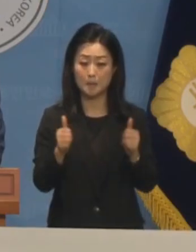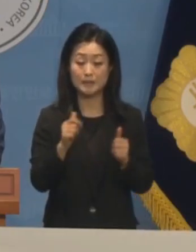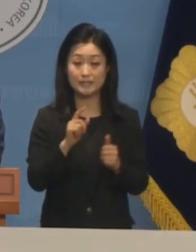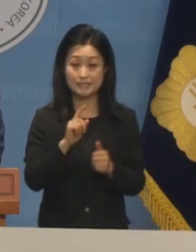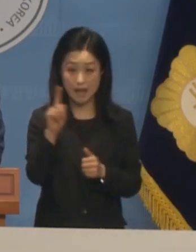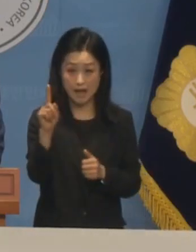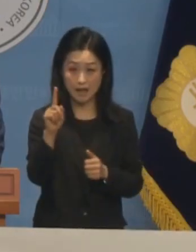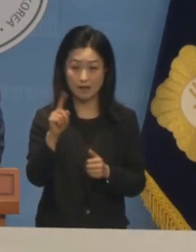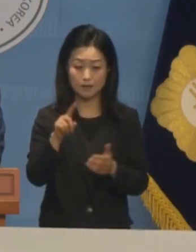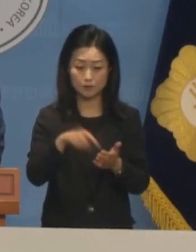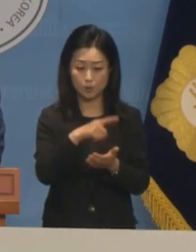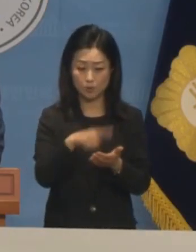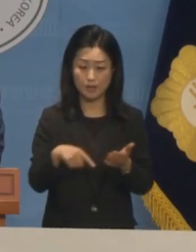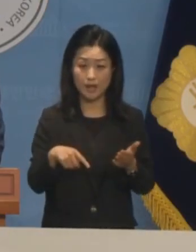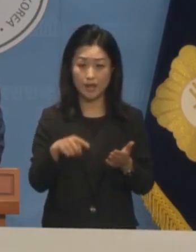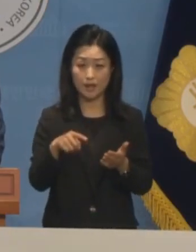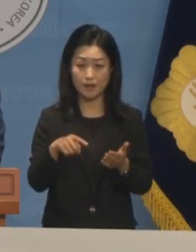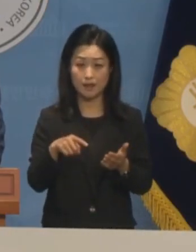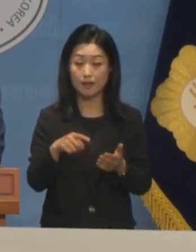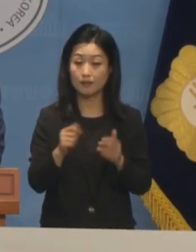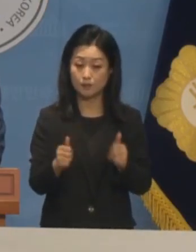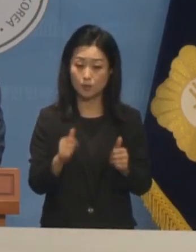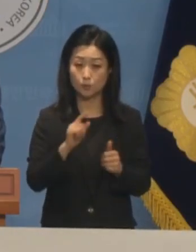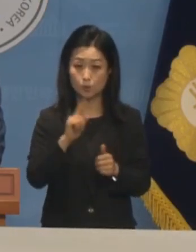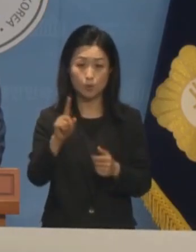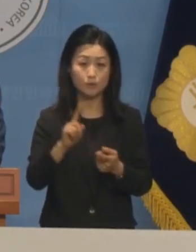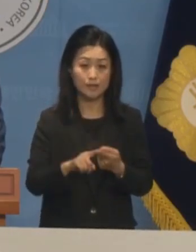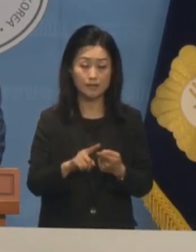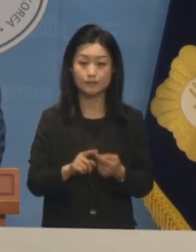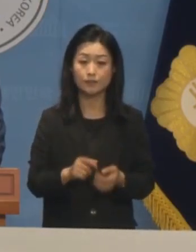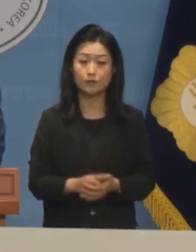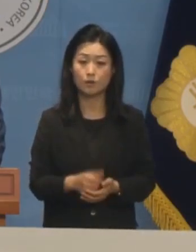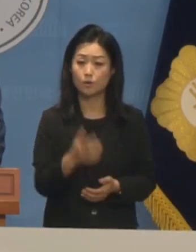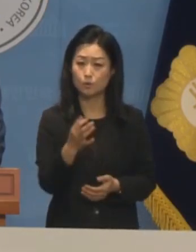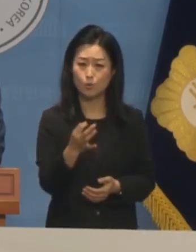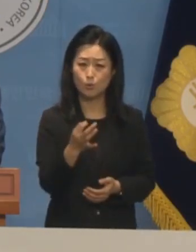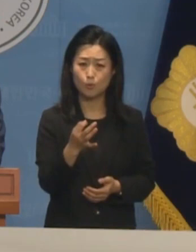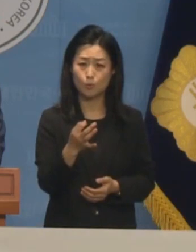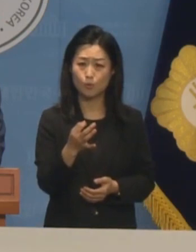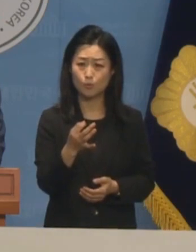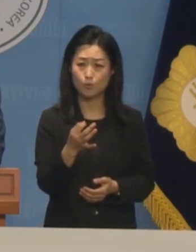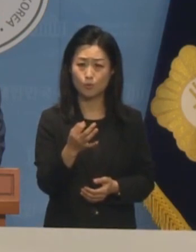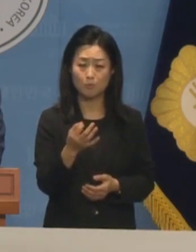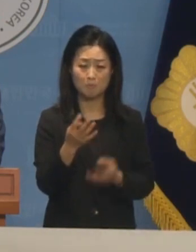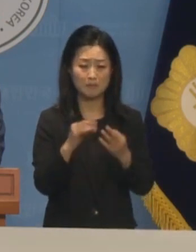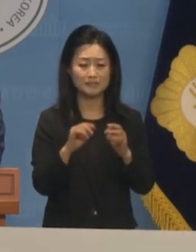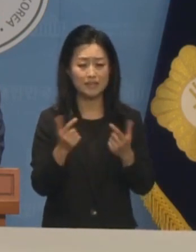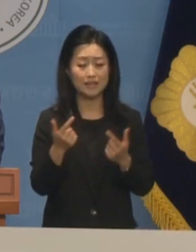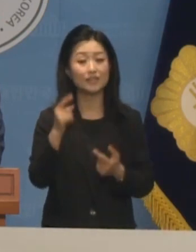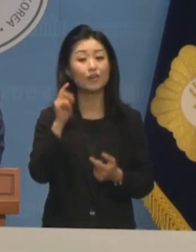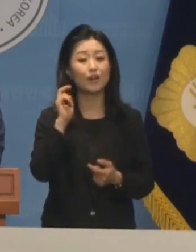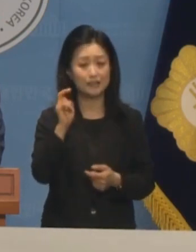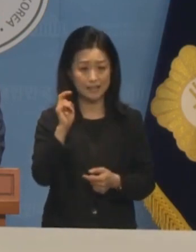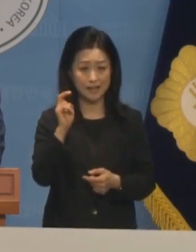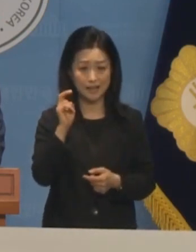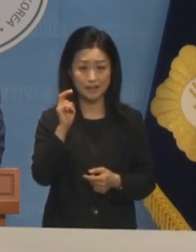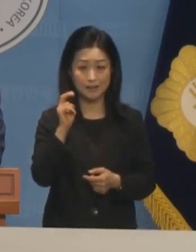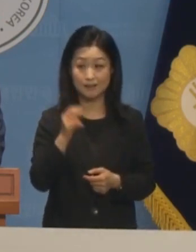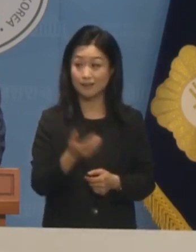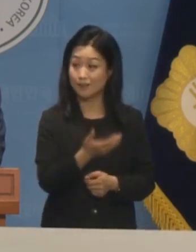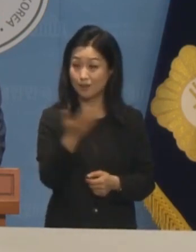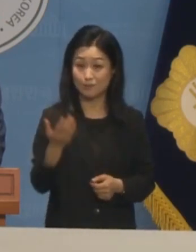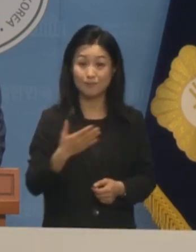손해배상 소송에서 사실상 손해배상액이 얼마 되지 않을 것이라는 앞서의 여러